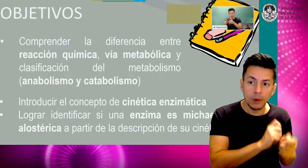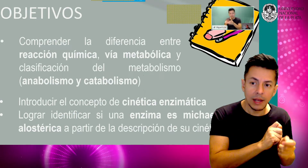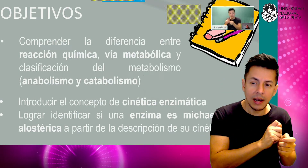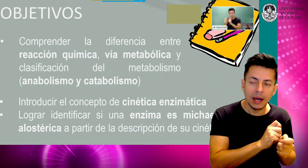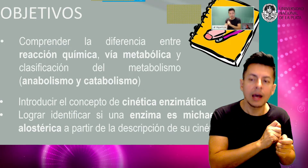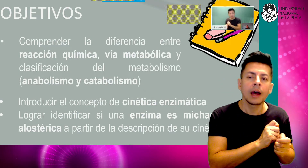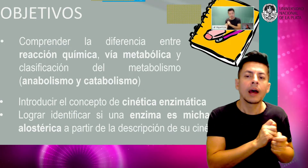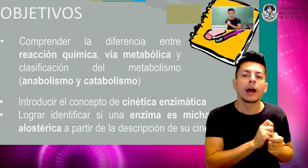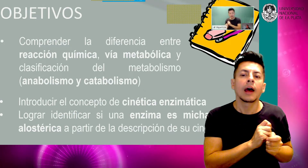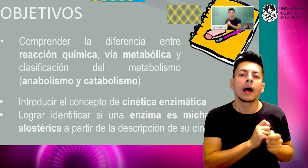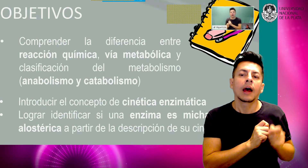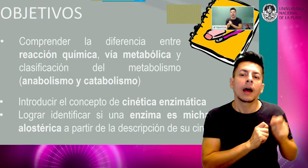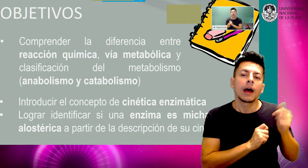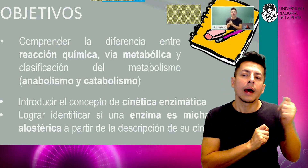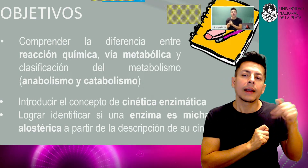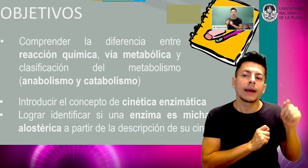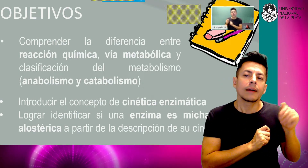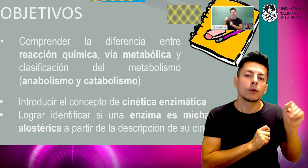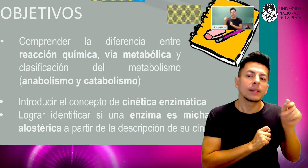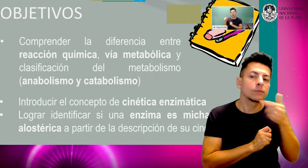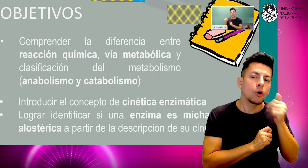y catabolismo.